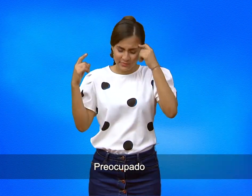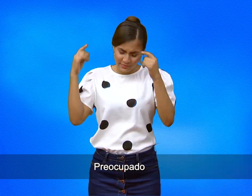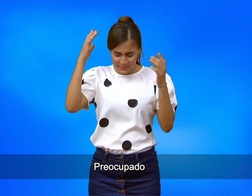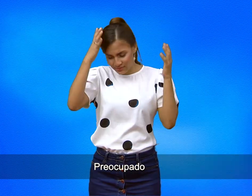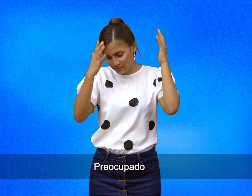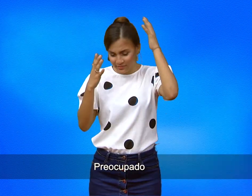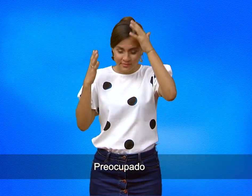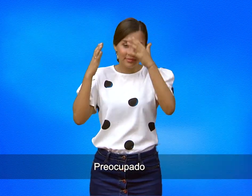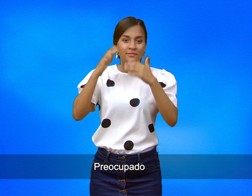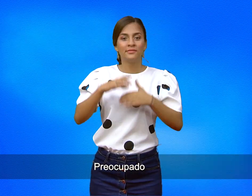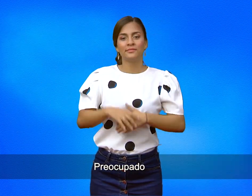Preocupado.